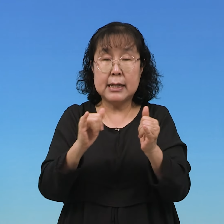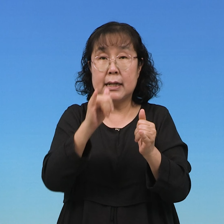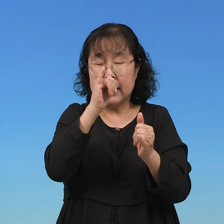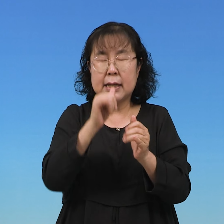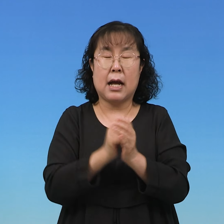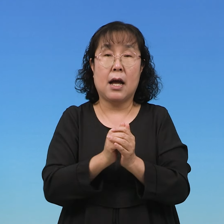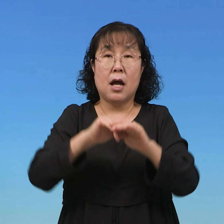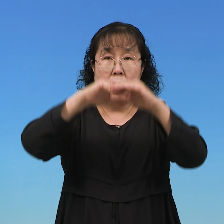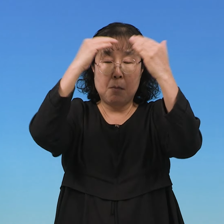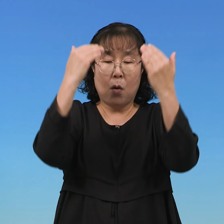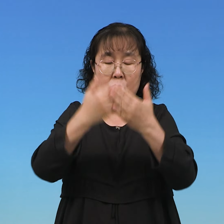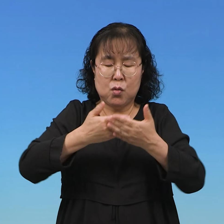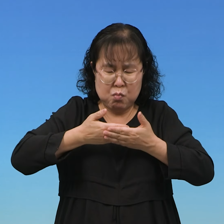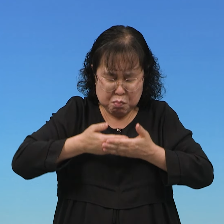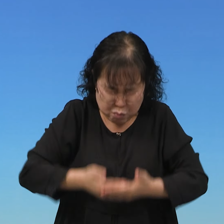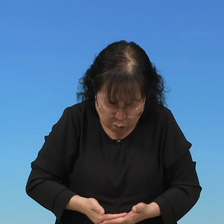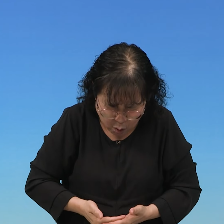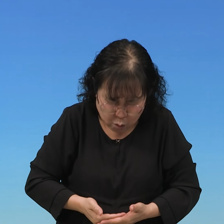죄를 벗어버리고